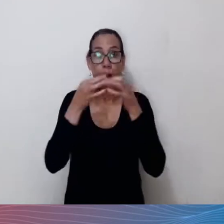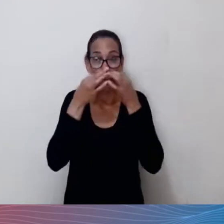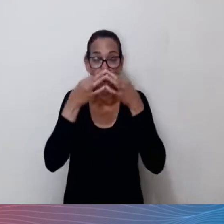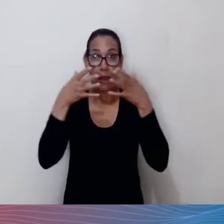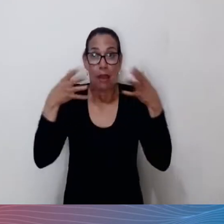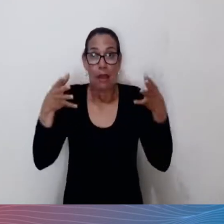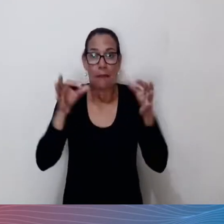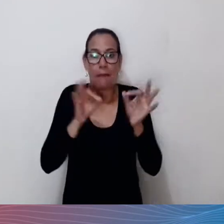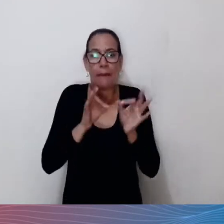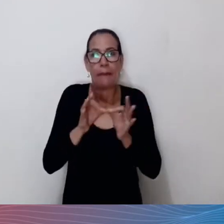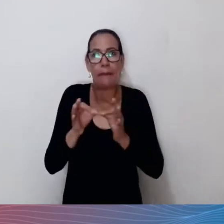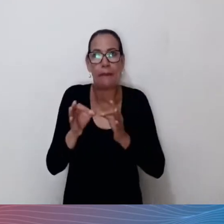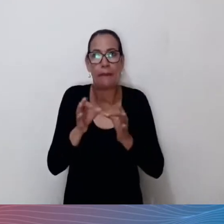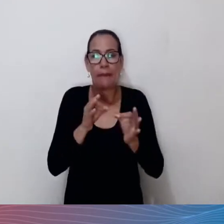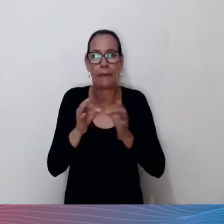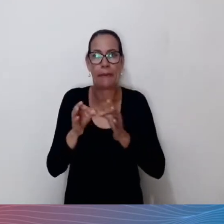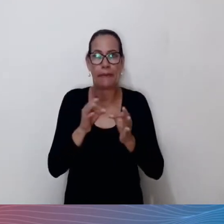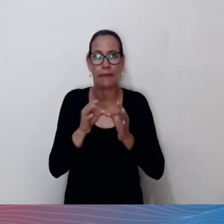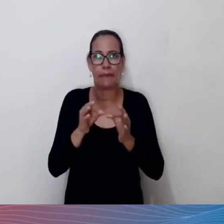dos santos para